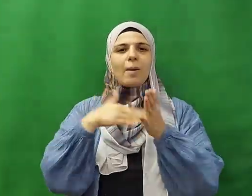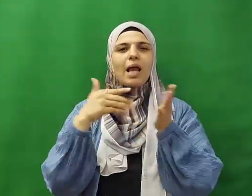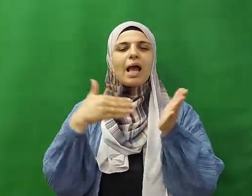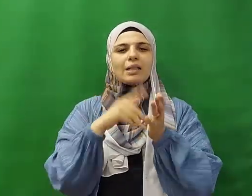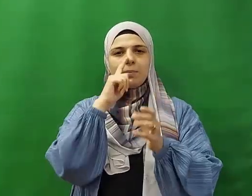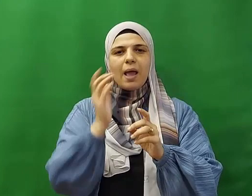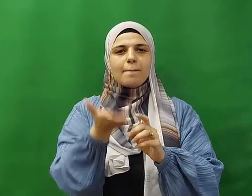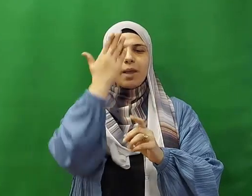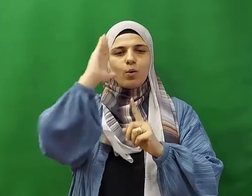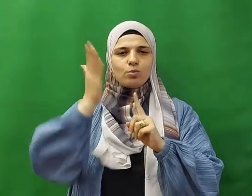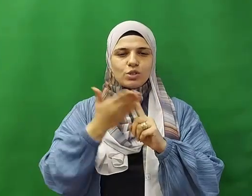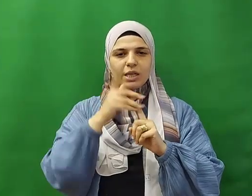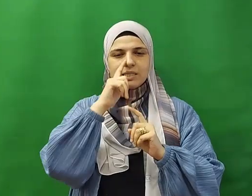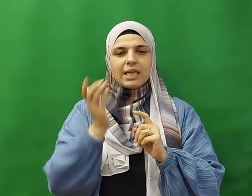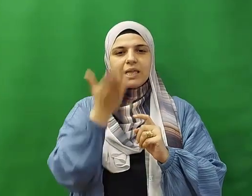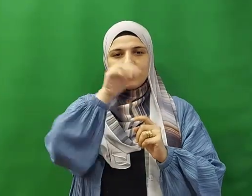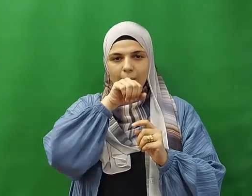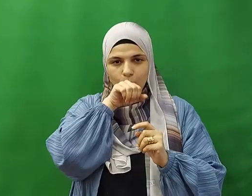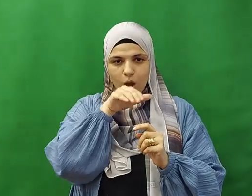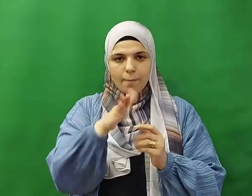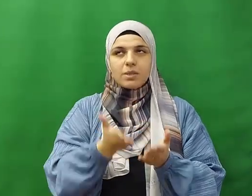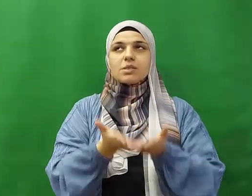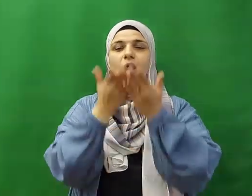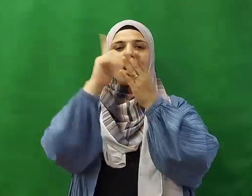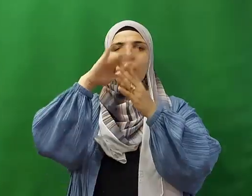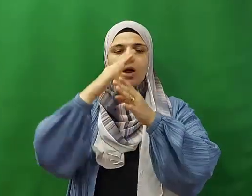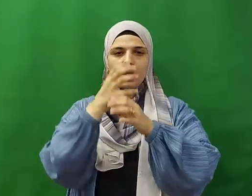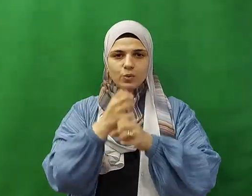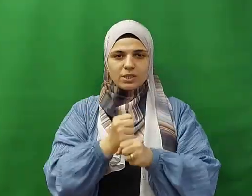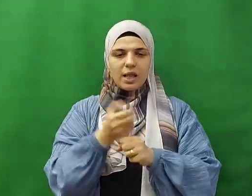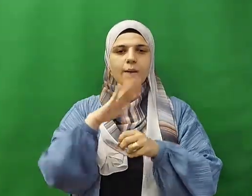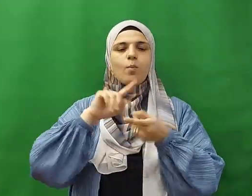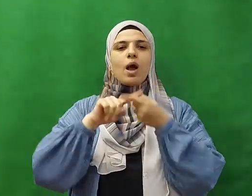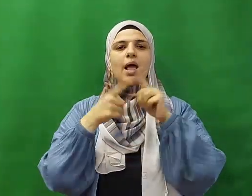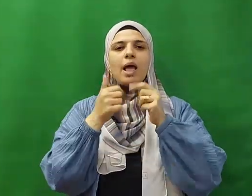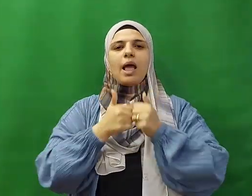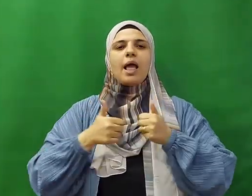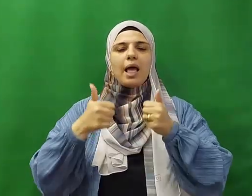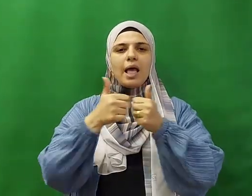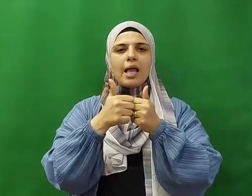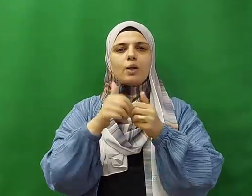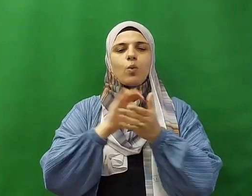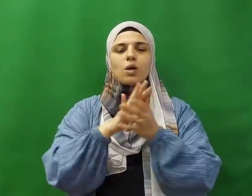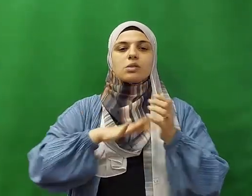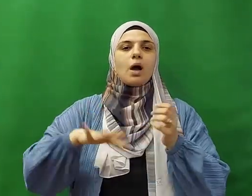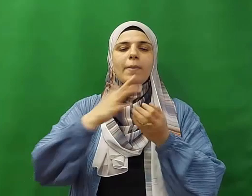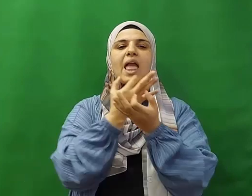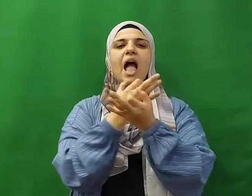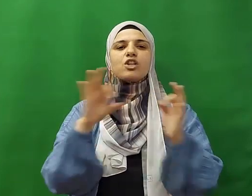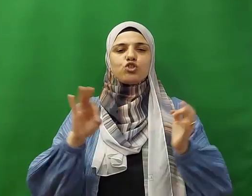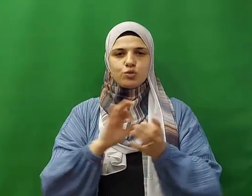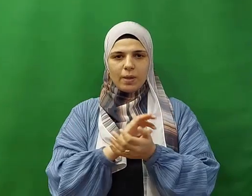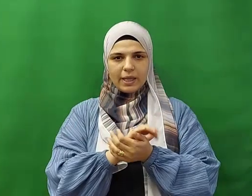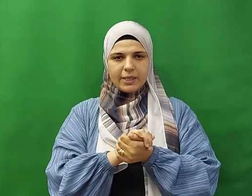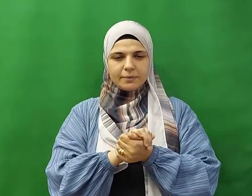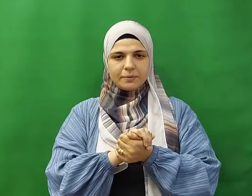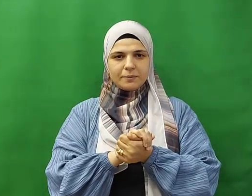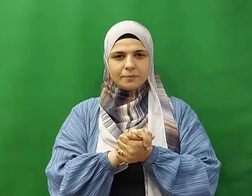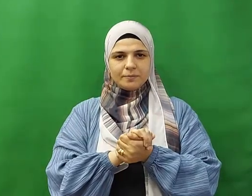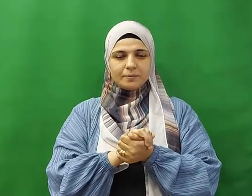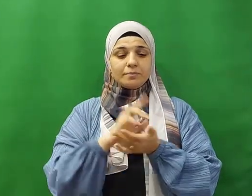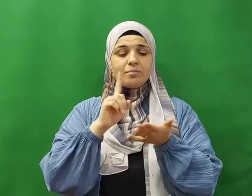والصلاة والسلام على خاتم الأنبياء والمرسلين سيدنا محمد صلى الله عليه وسلم وعلى آله